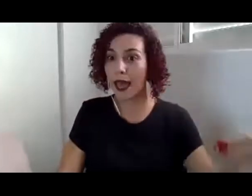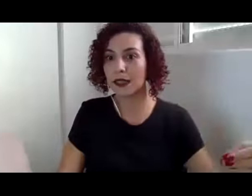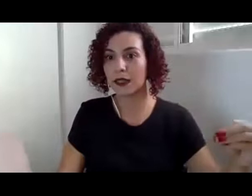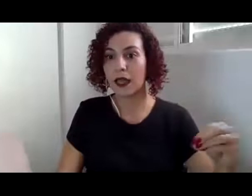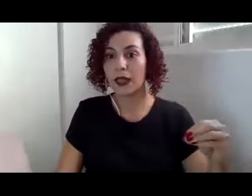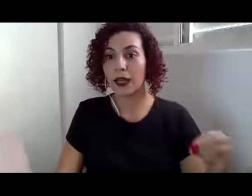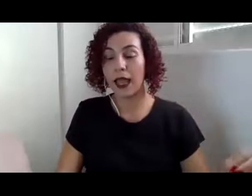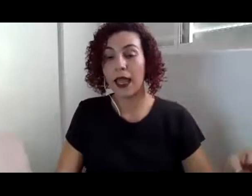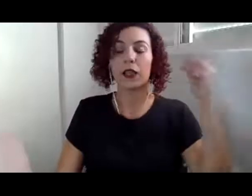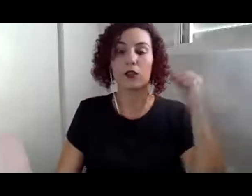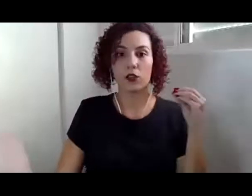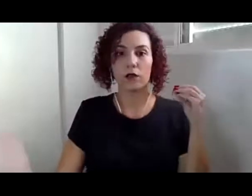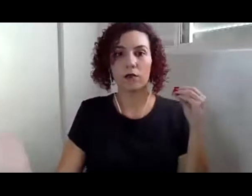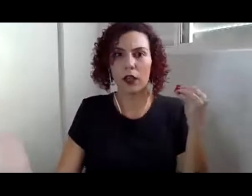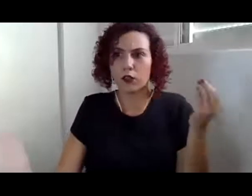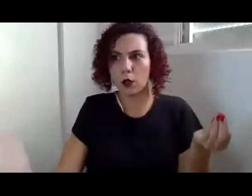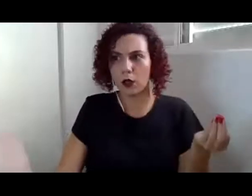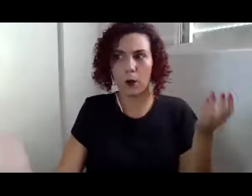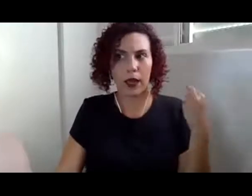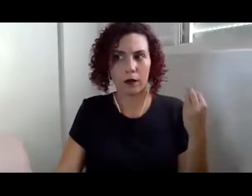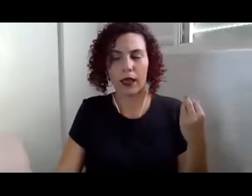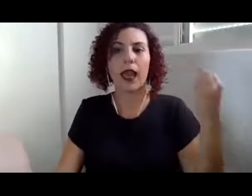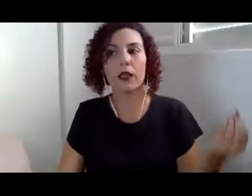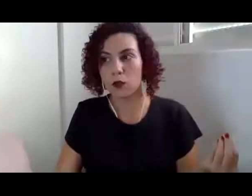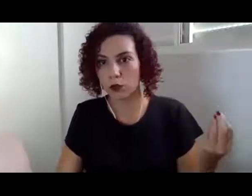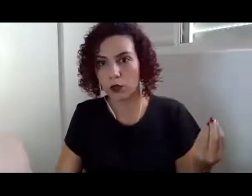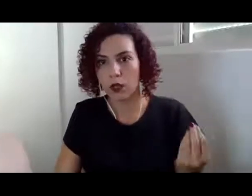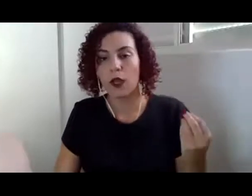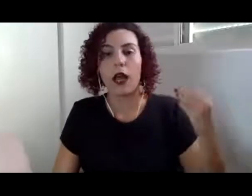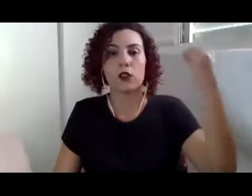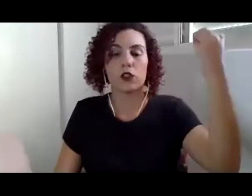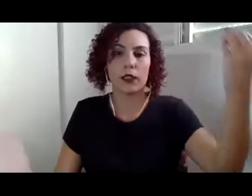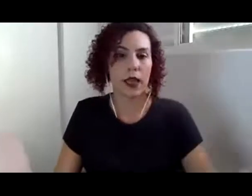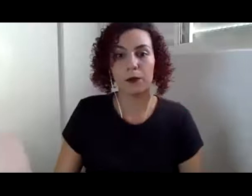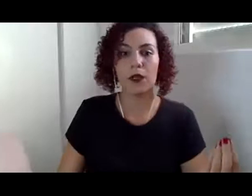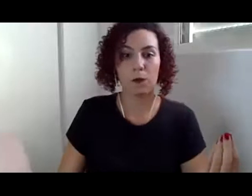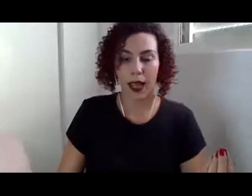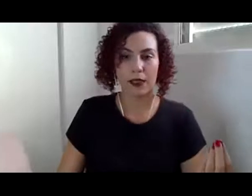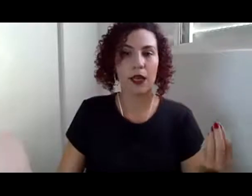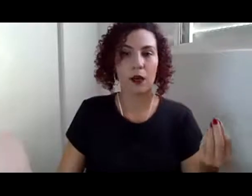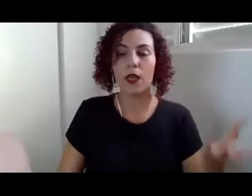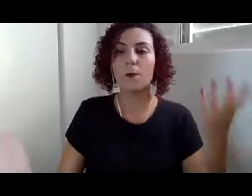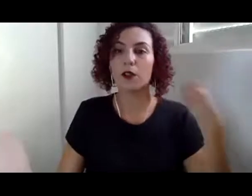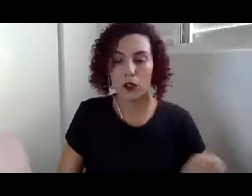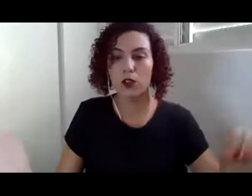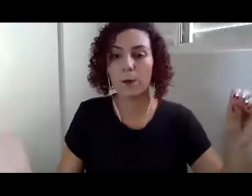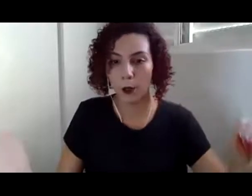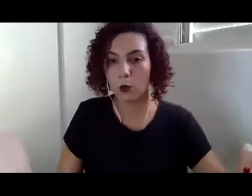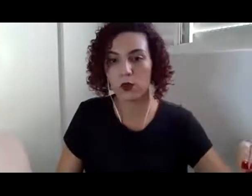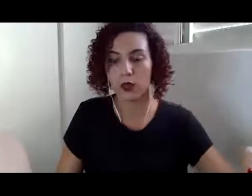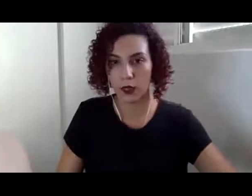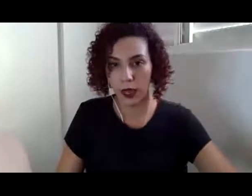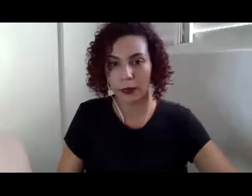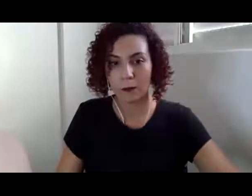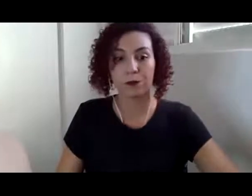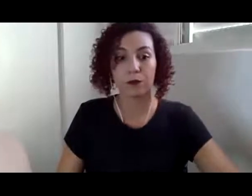em casa, né? E a gente questiona o que é isso? A gente recebe uma explicação e depois a gente